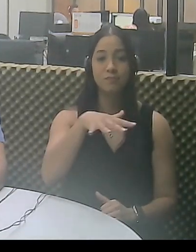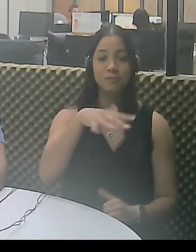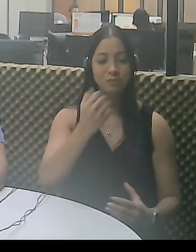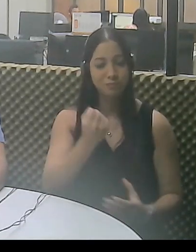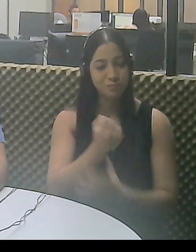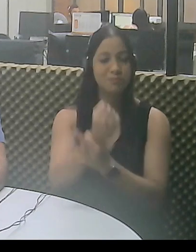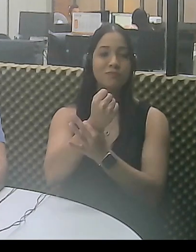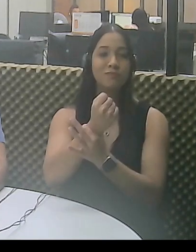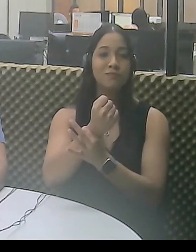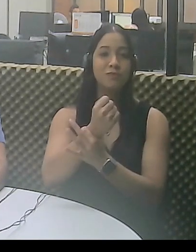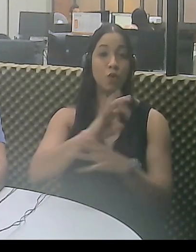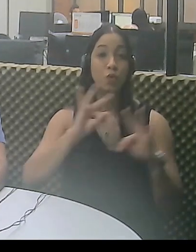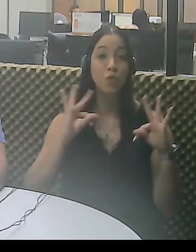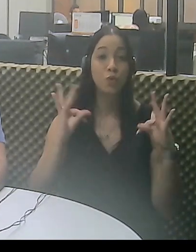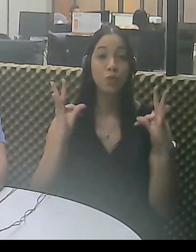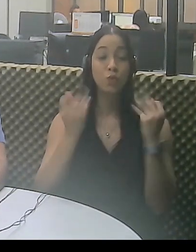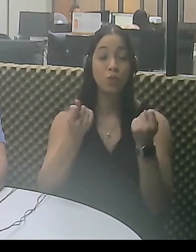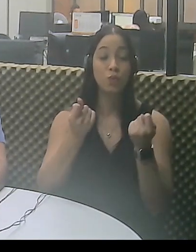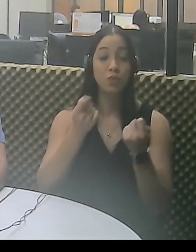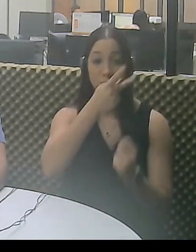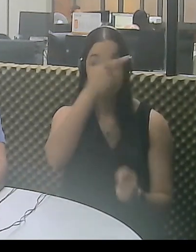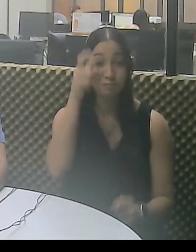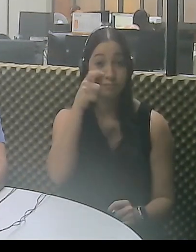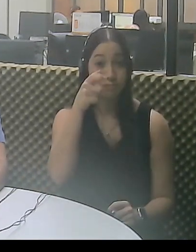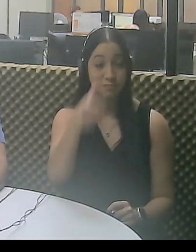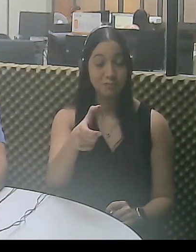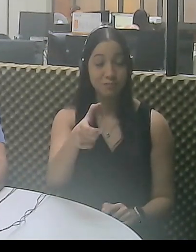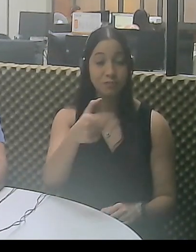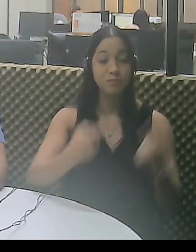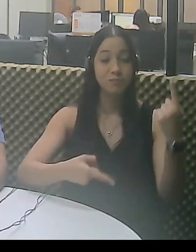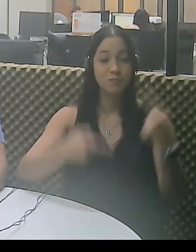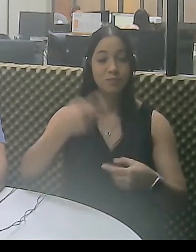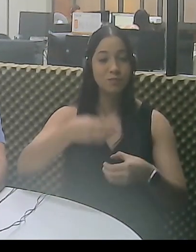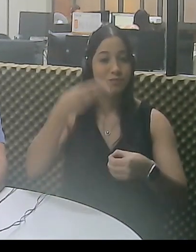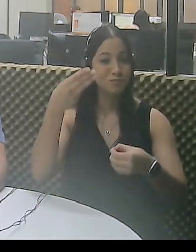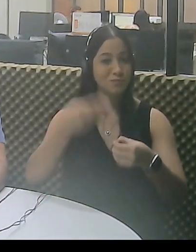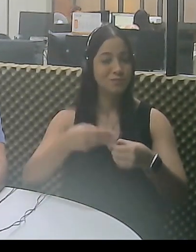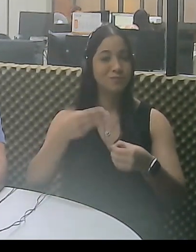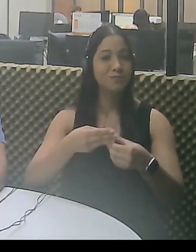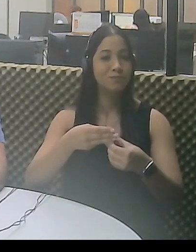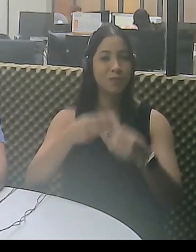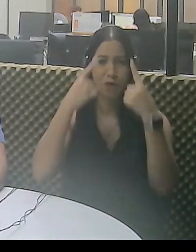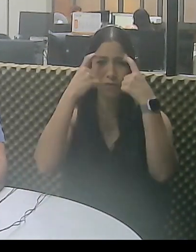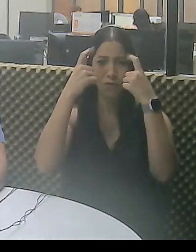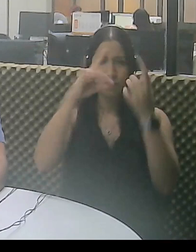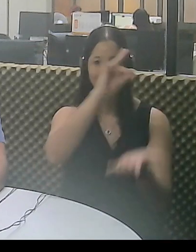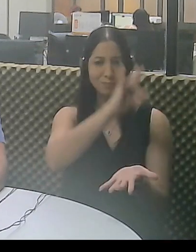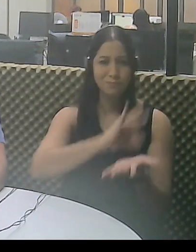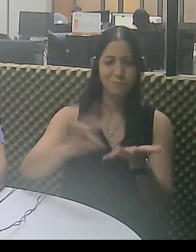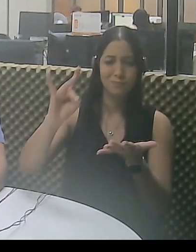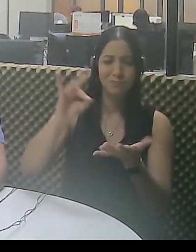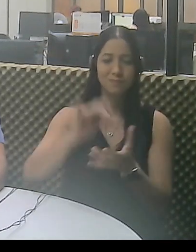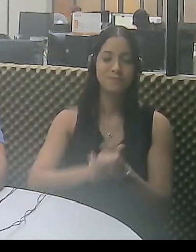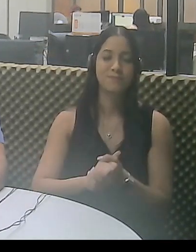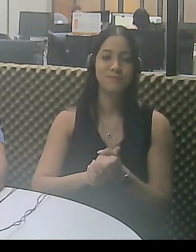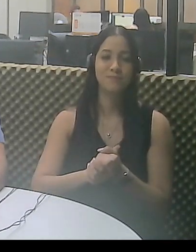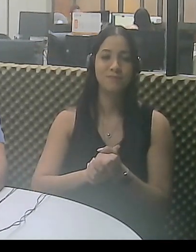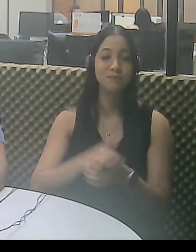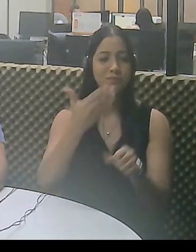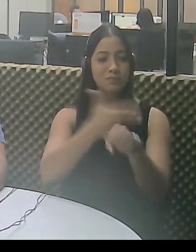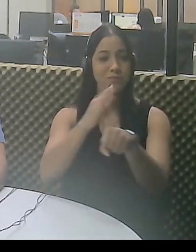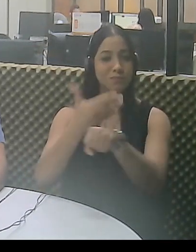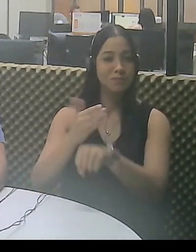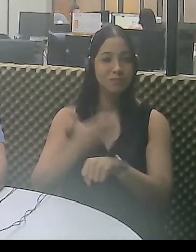mais seguros a todos os públicos e integra as políticas municipais contra a violência de gênero. Por meio do